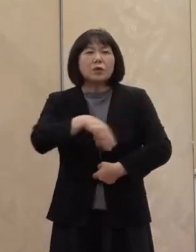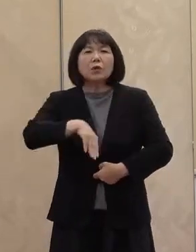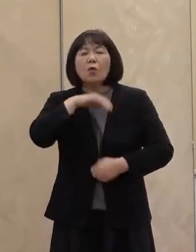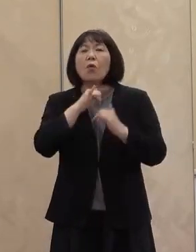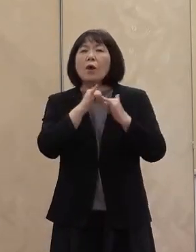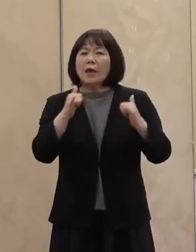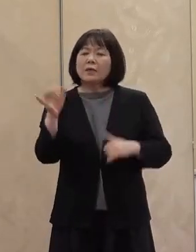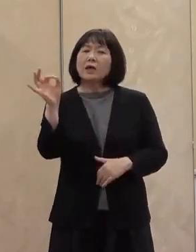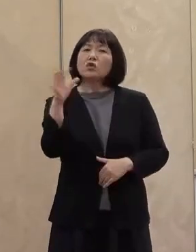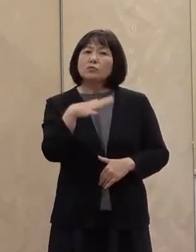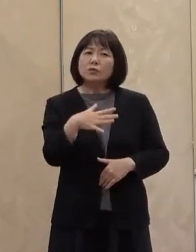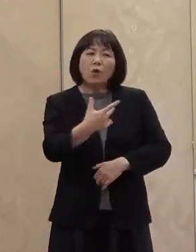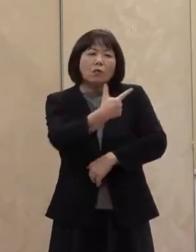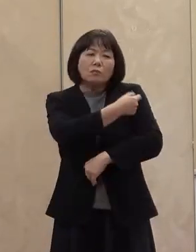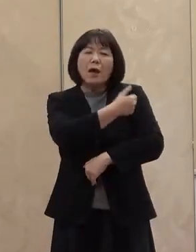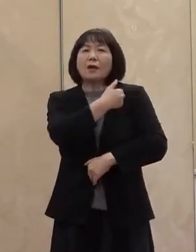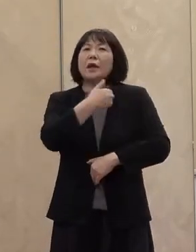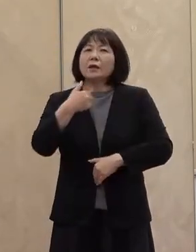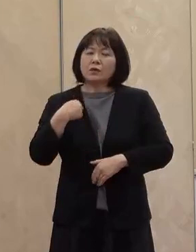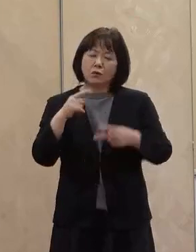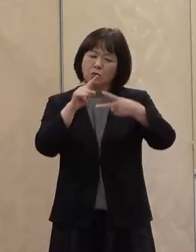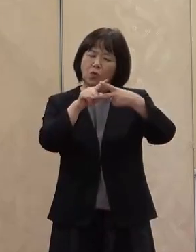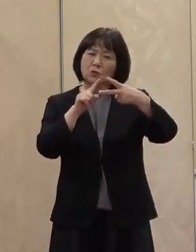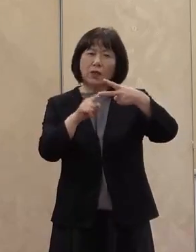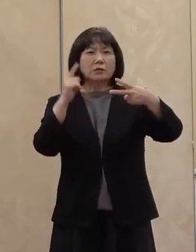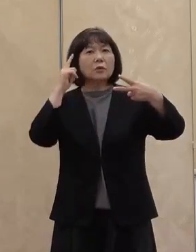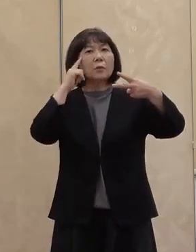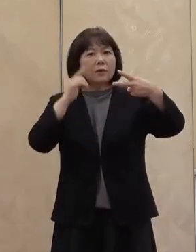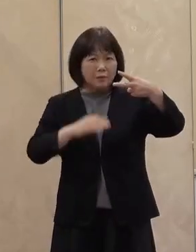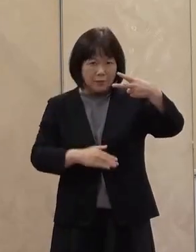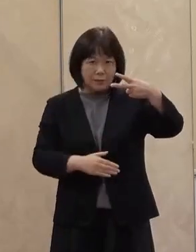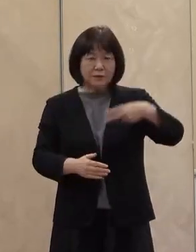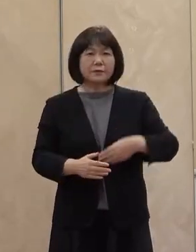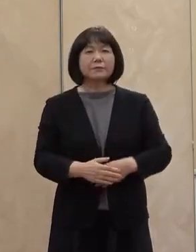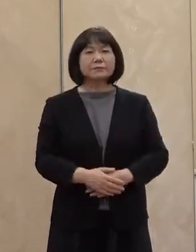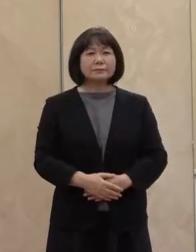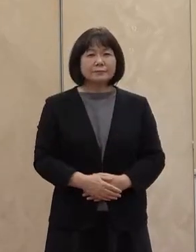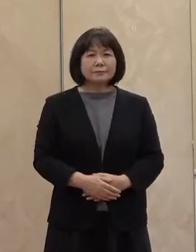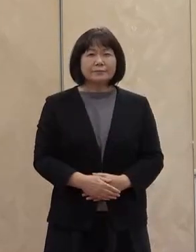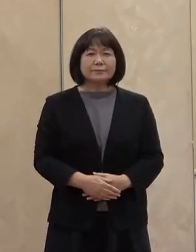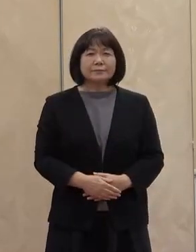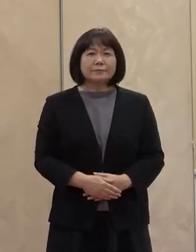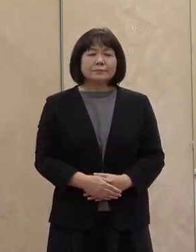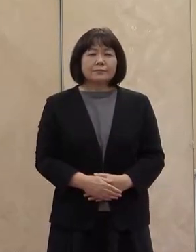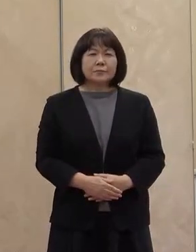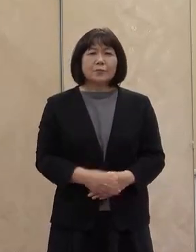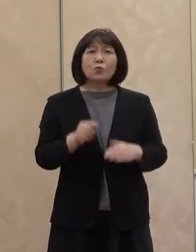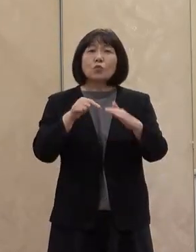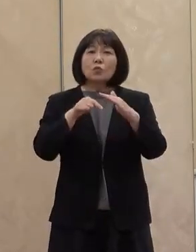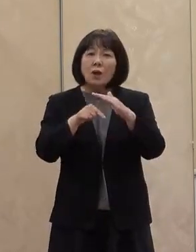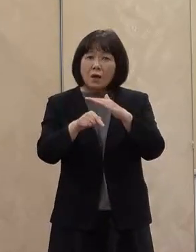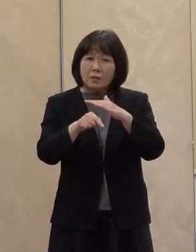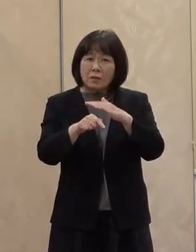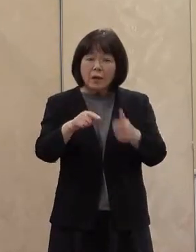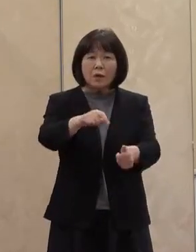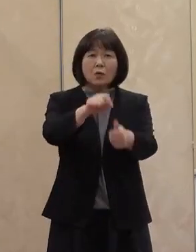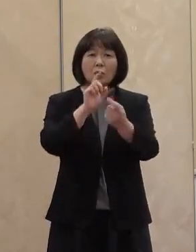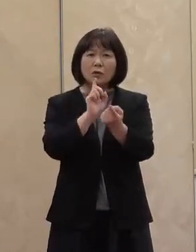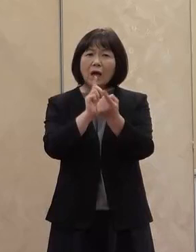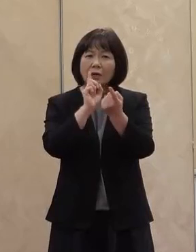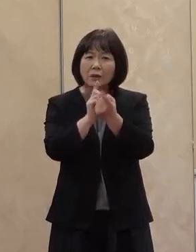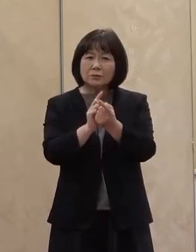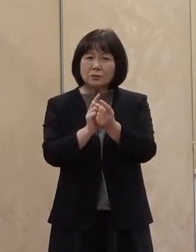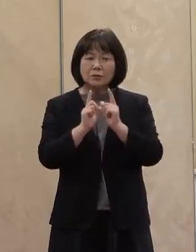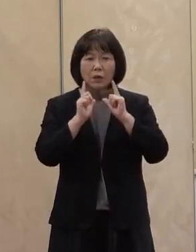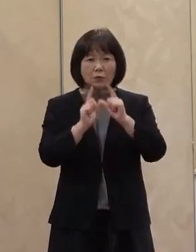無料接種、この大きくはこの2つだろうと思っています。でなんで最初に雇用対策というのを挙げたか